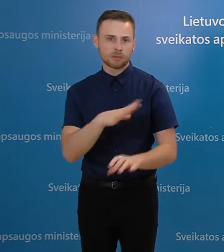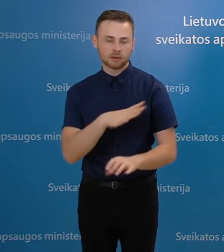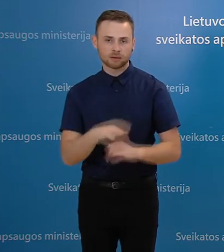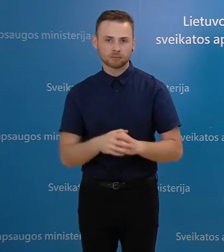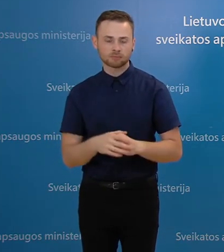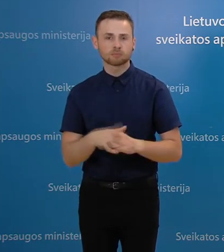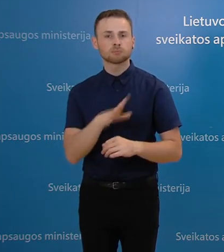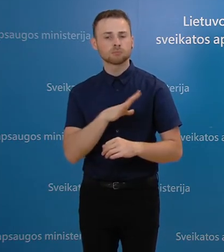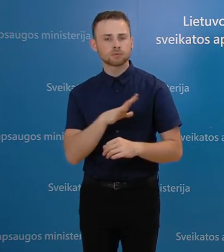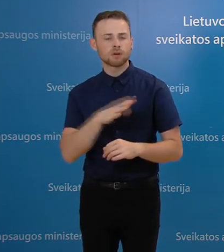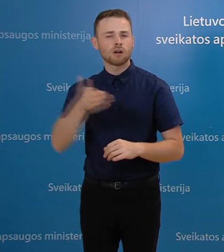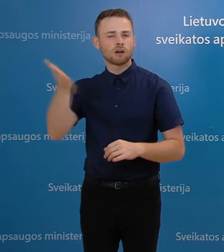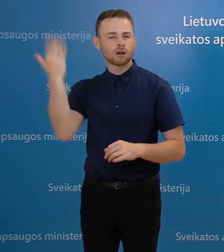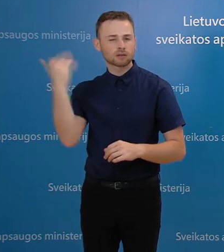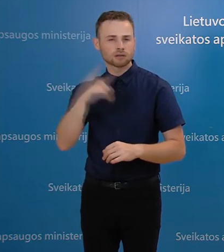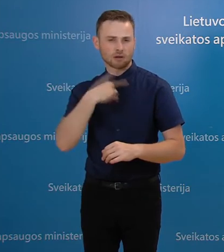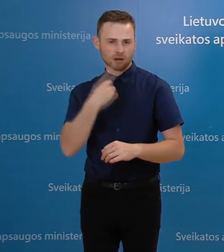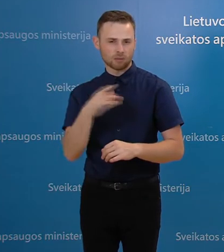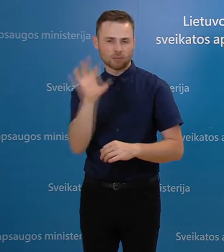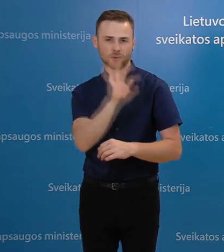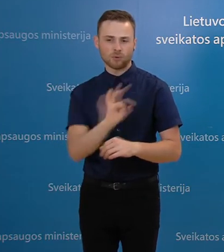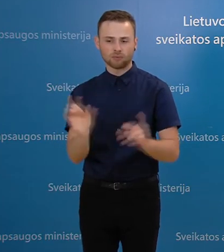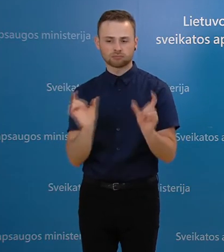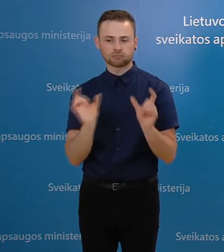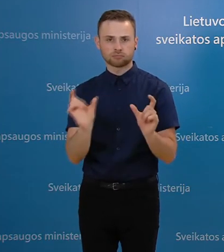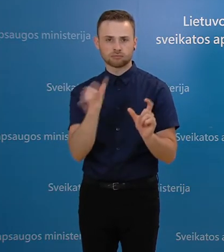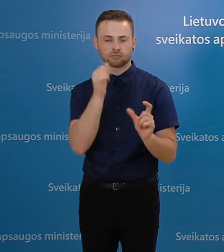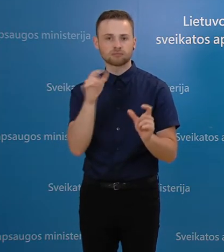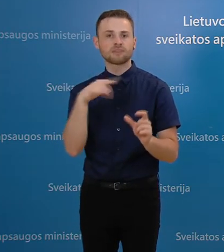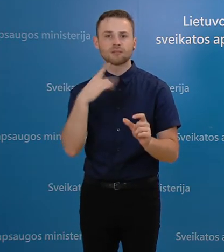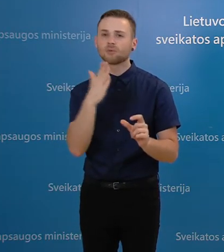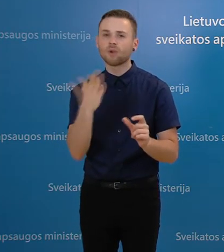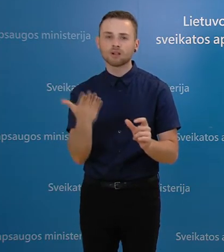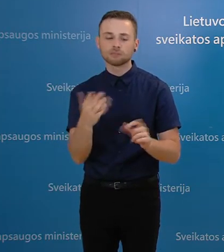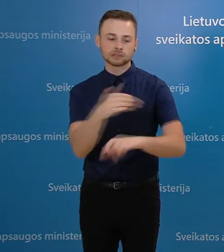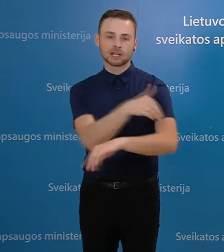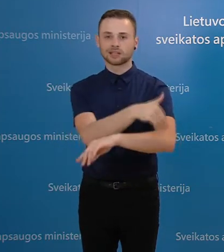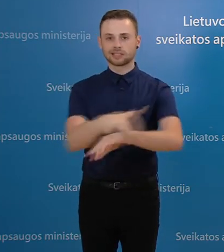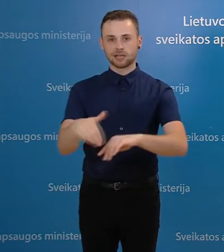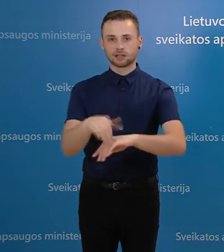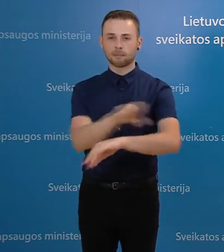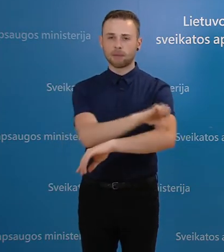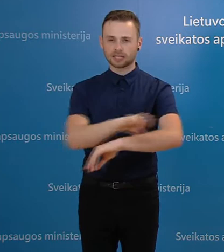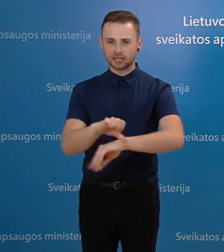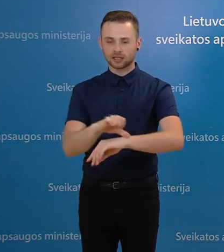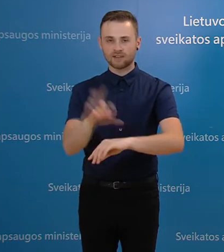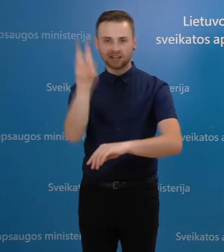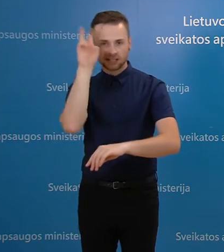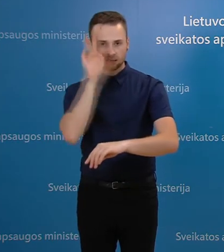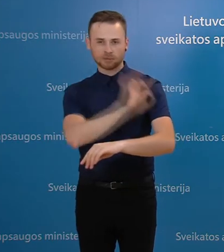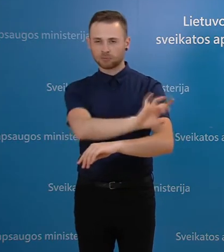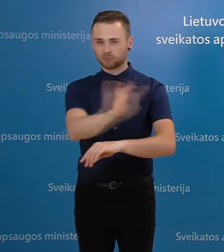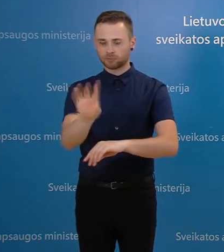kad tam tikras ribojimas judėjimo, tai yra sienų kontrolė, ypatingai kai kalbam